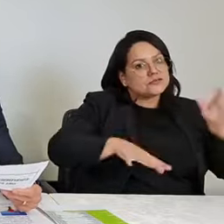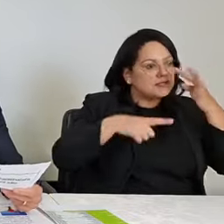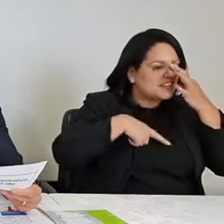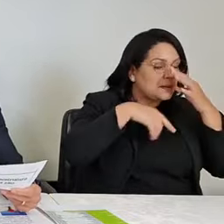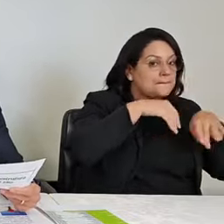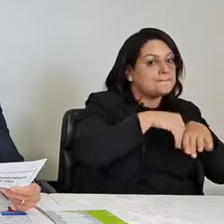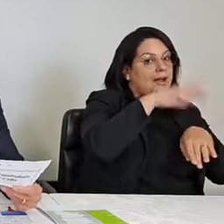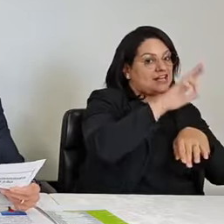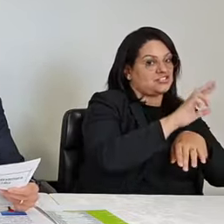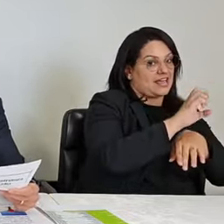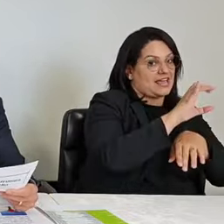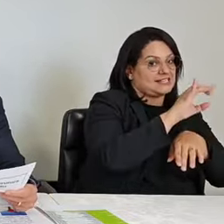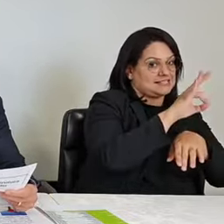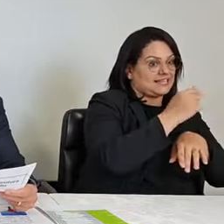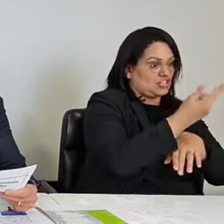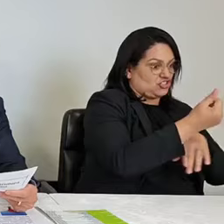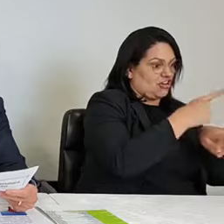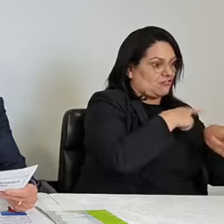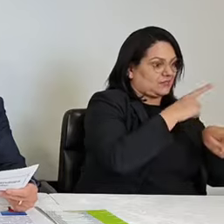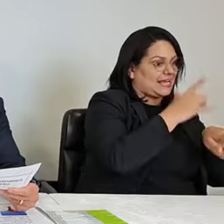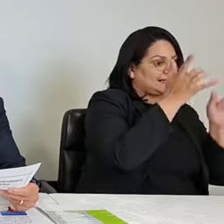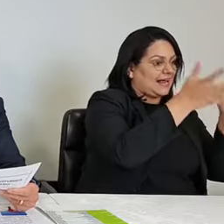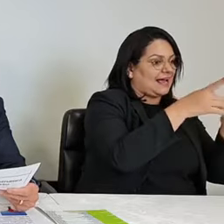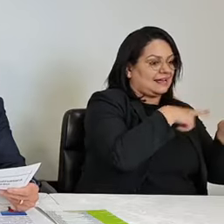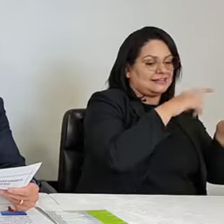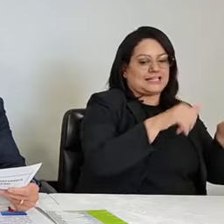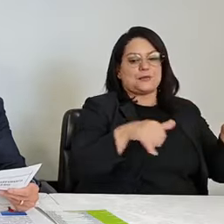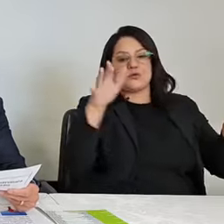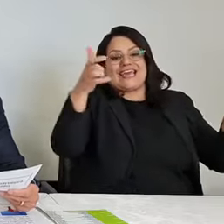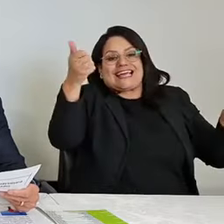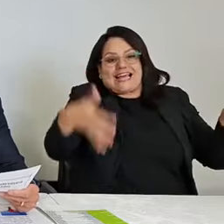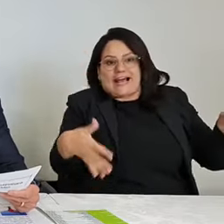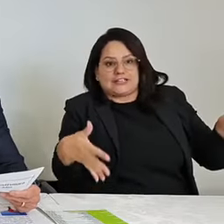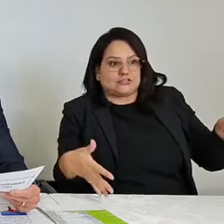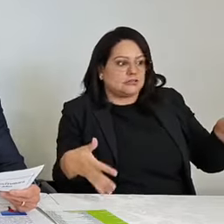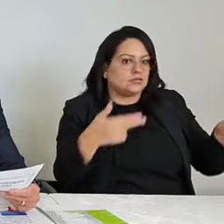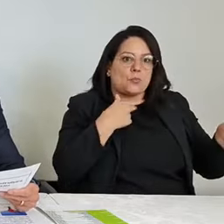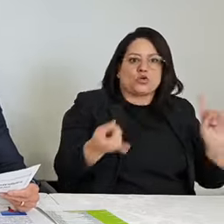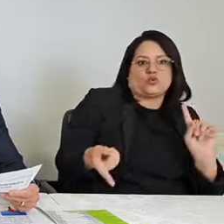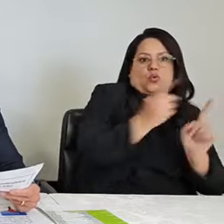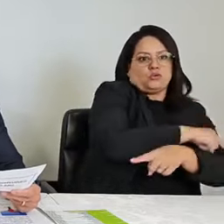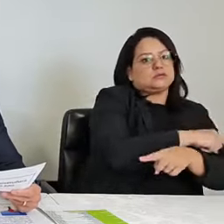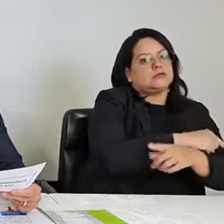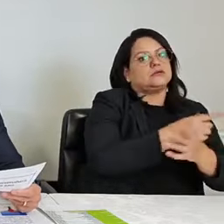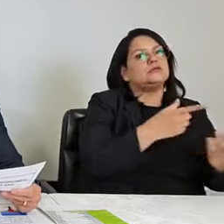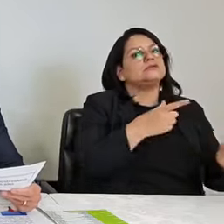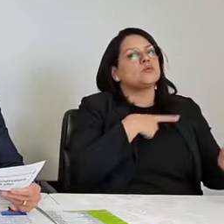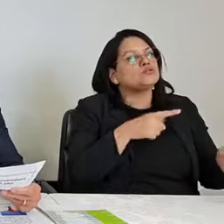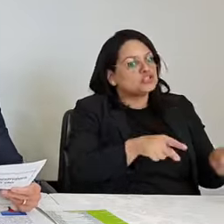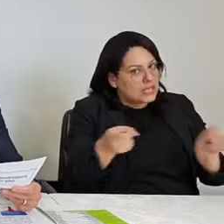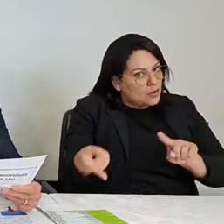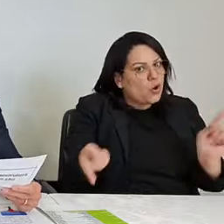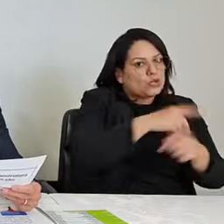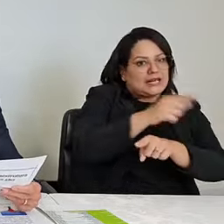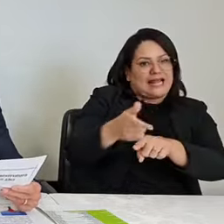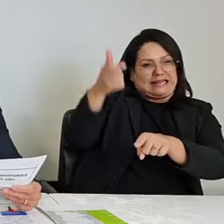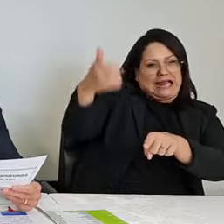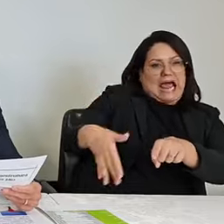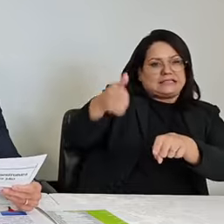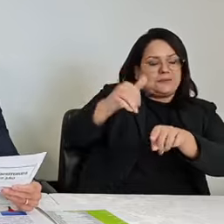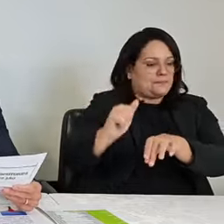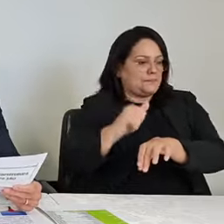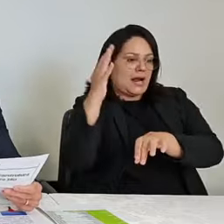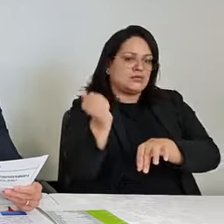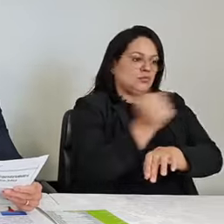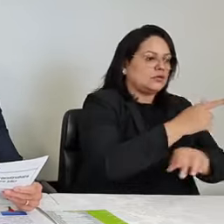receita do que despesa. Você não pode ter mais despesa do que receita. E acontecia, então, mais despesa. Cortamos. Mas,